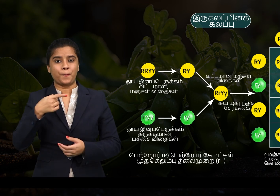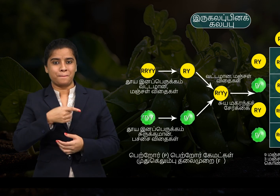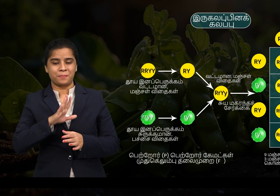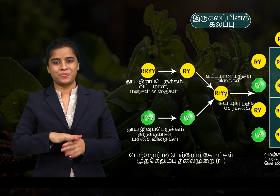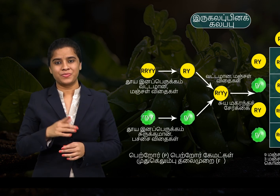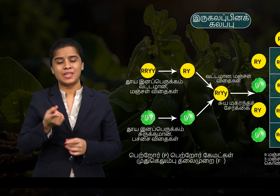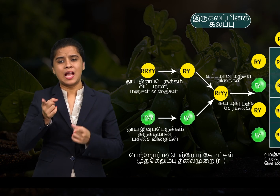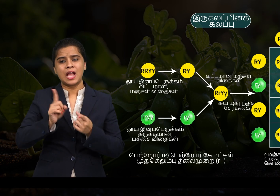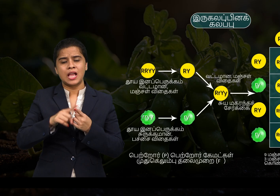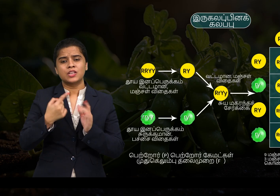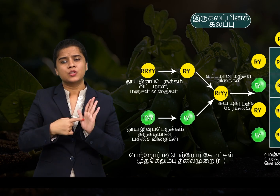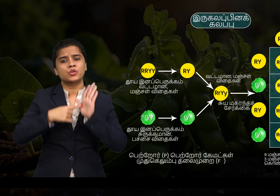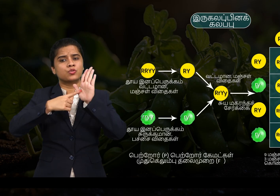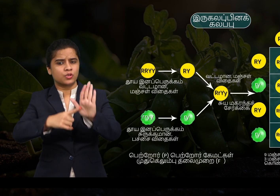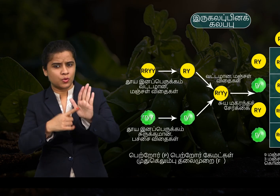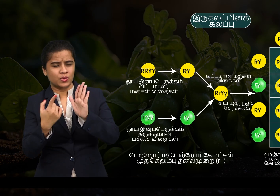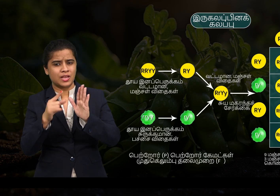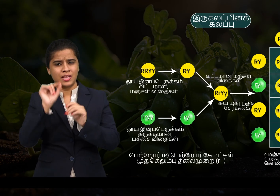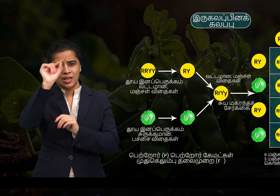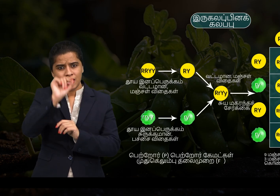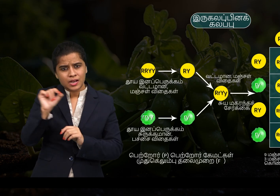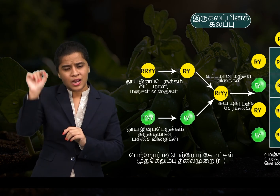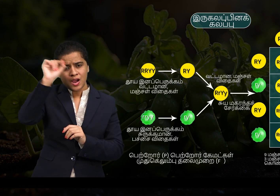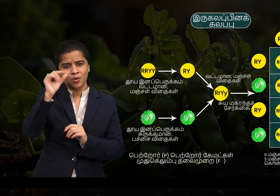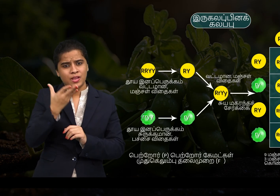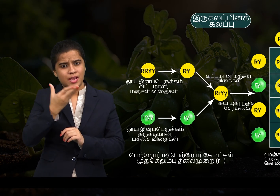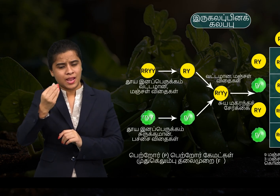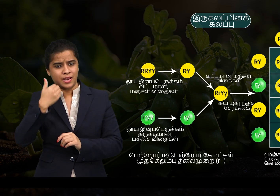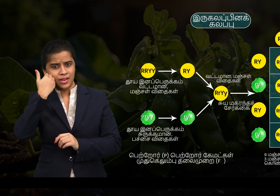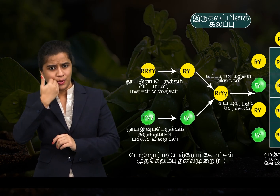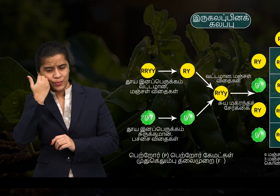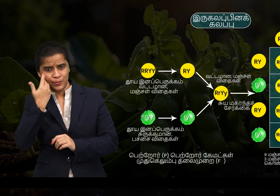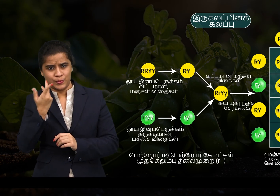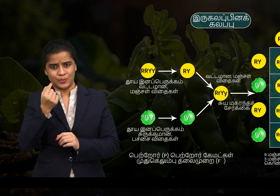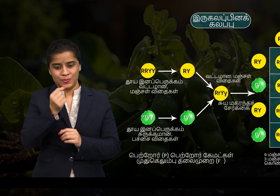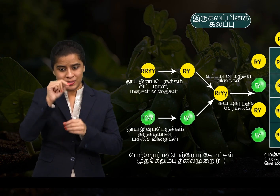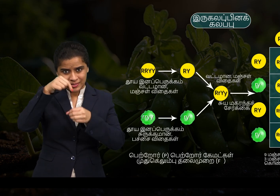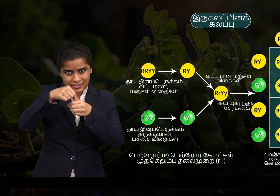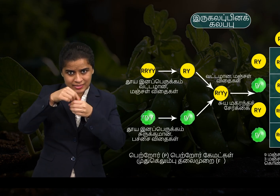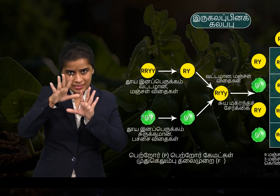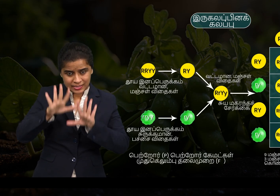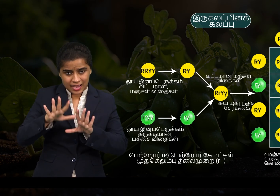இதிலிருந்து சுருக்கம் மற்றும் பச்சை விதைகளை விட வட்ட மற்றும் மஞ்சள் விதைகள்